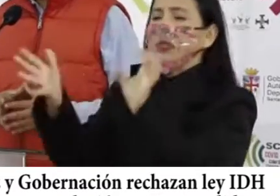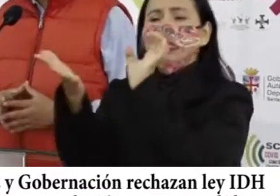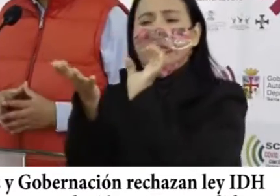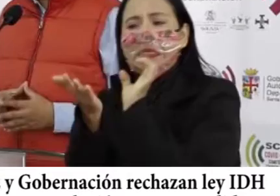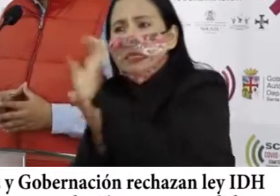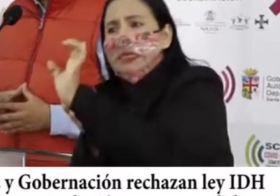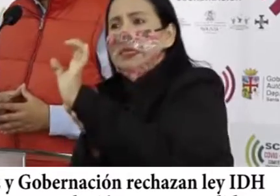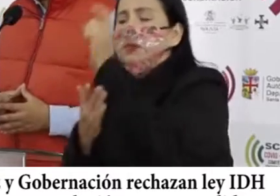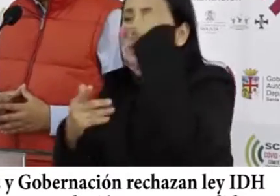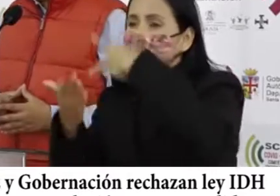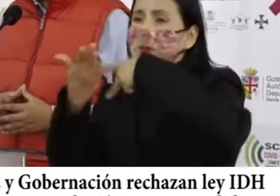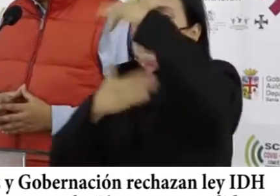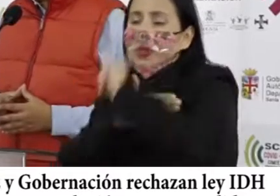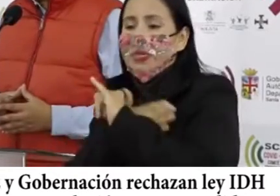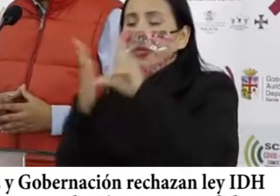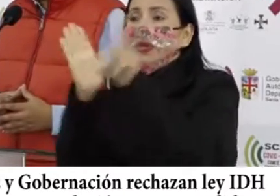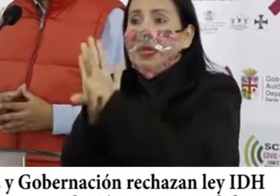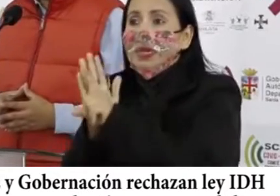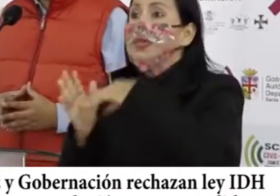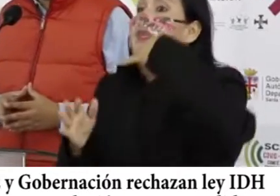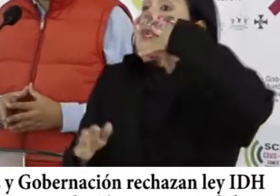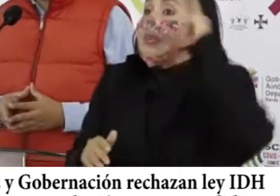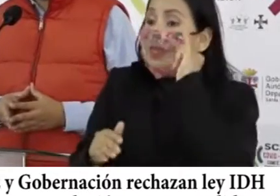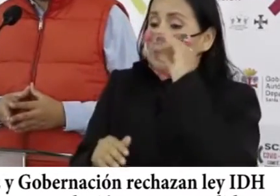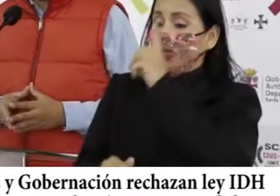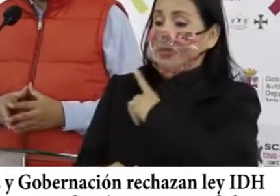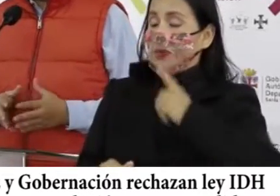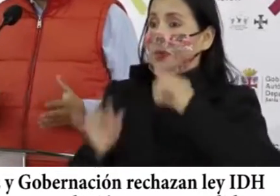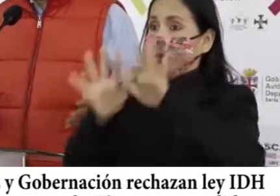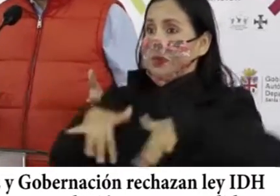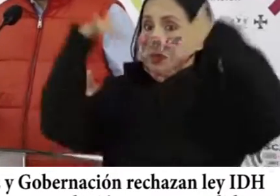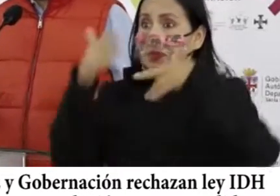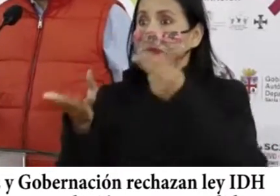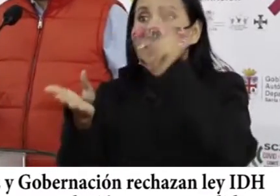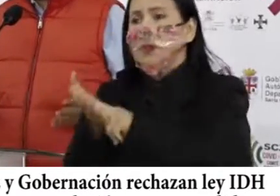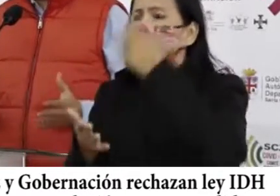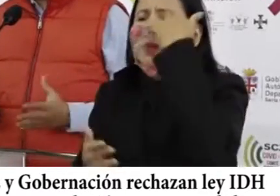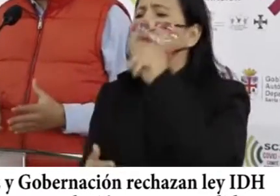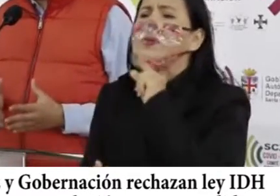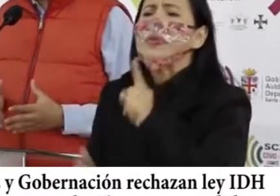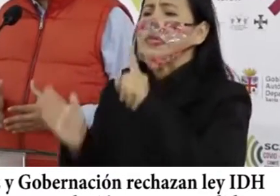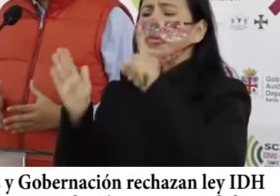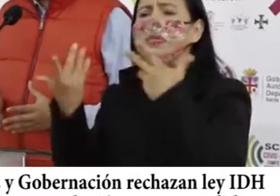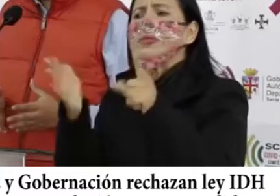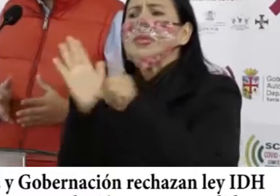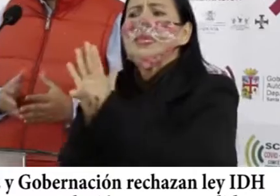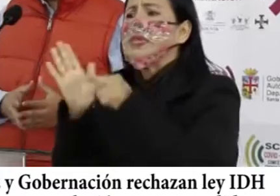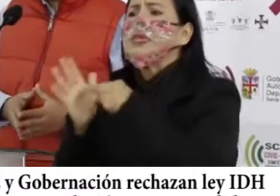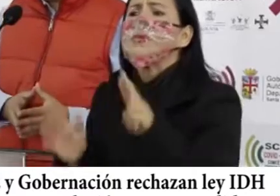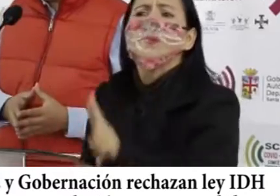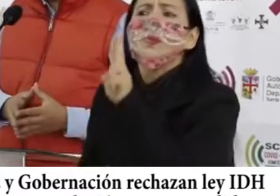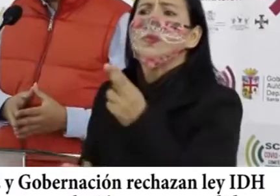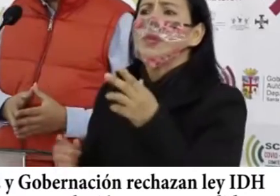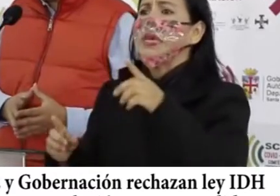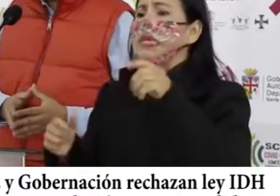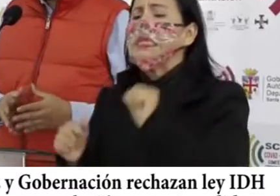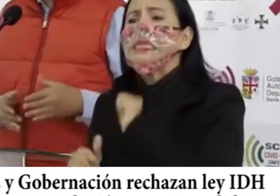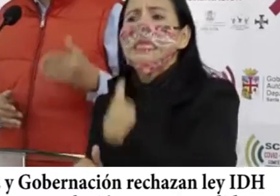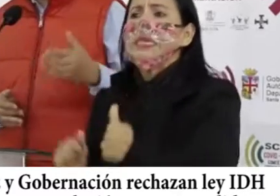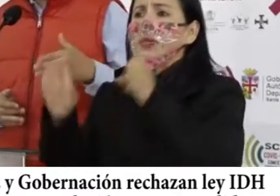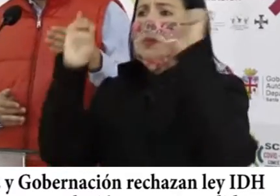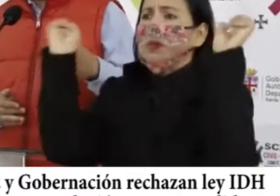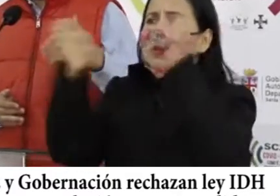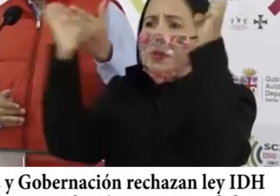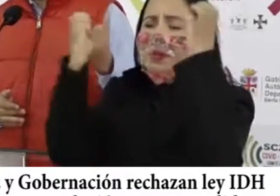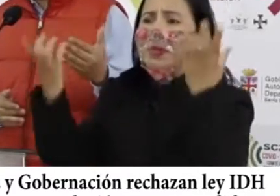rechazo al proyecto de ley ayer aprobado en Cámara de Diputados, porque no es una ley útil ni para la emergencia,